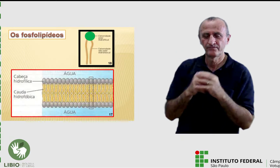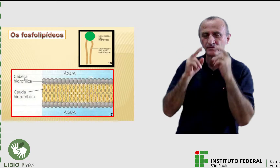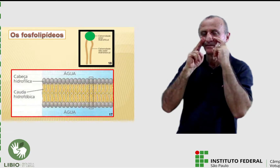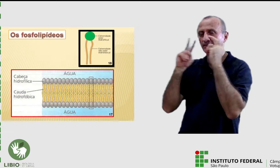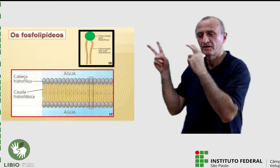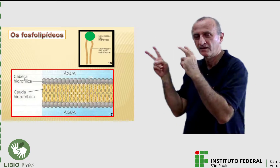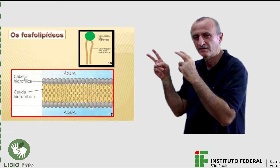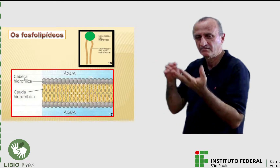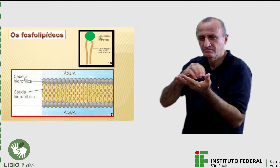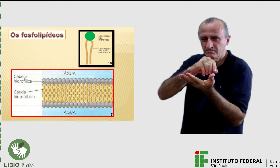Veja aqui, os